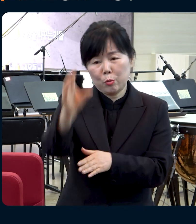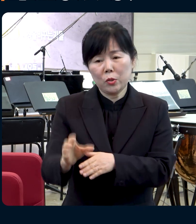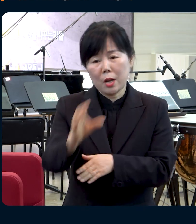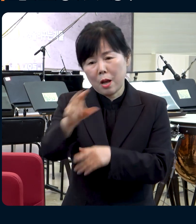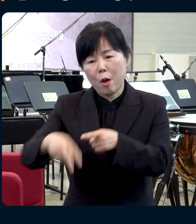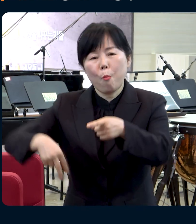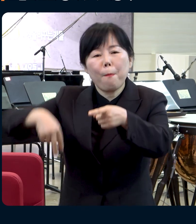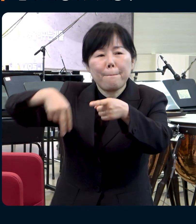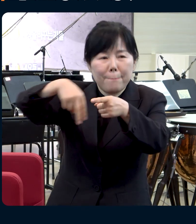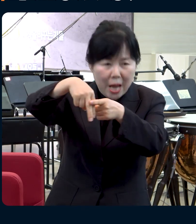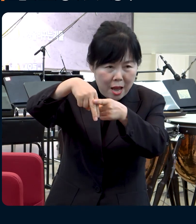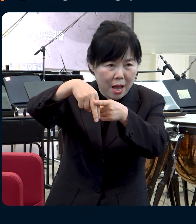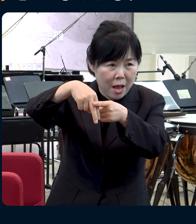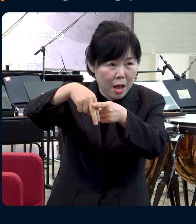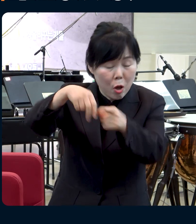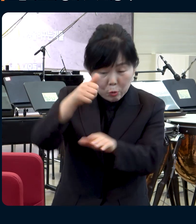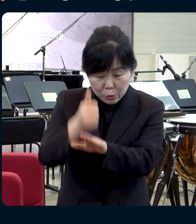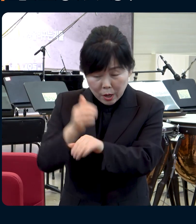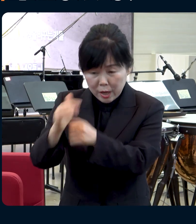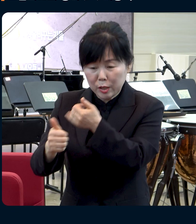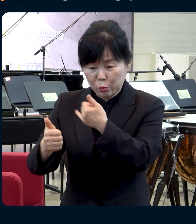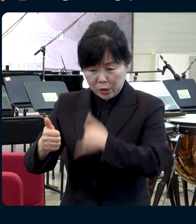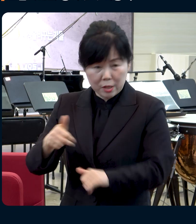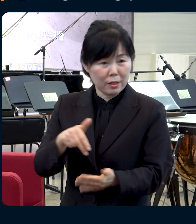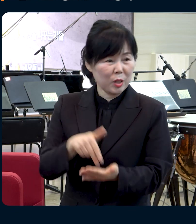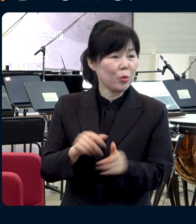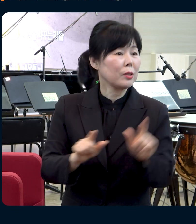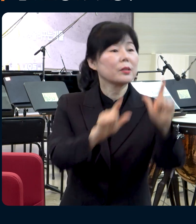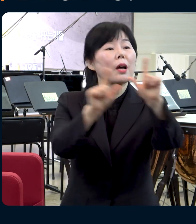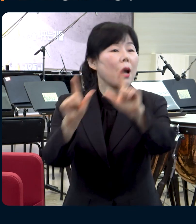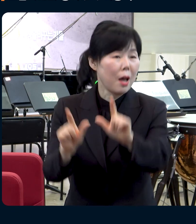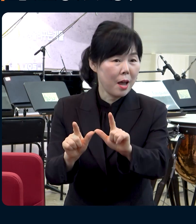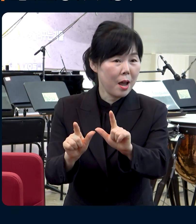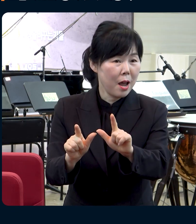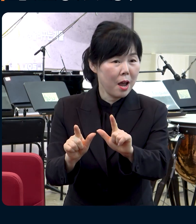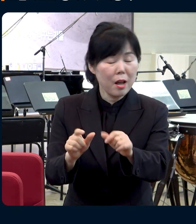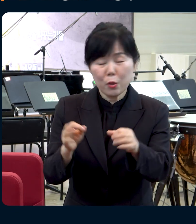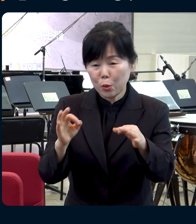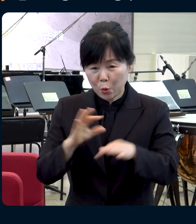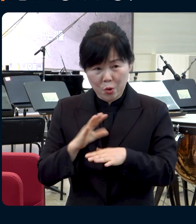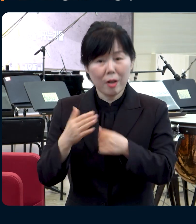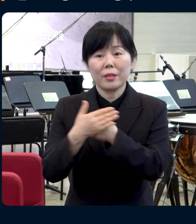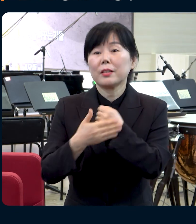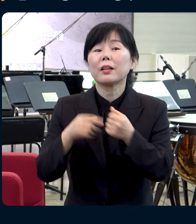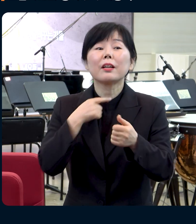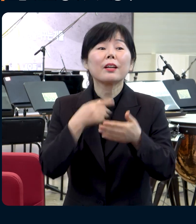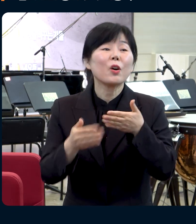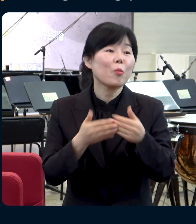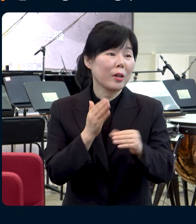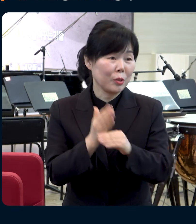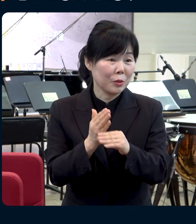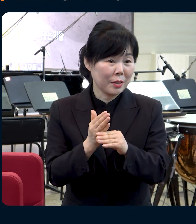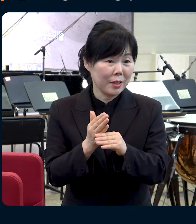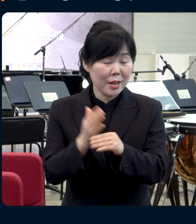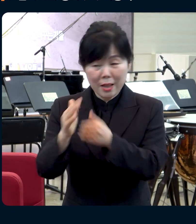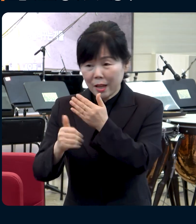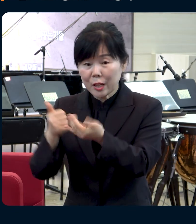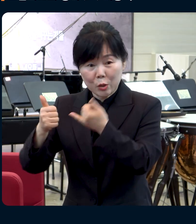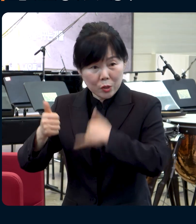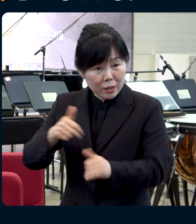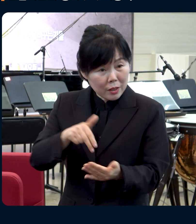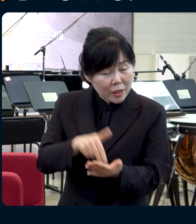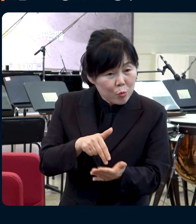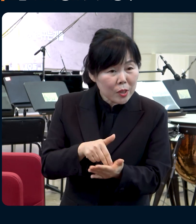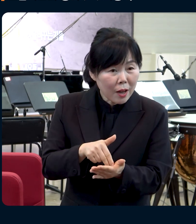우리는 하나님에게 자녀가 되는 놀라운 은혜를 경험하게 됐습니다. 믿으십니까? 여러분, 우리가 하나님의 자녀가 됐다는 것, 또한